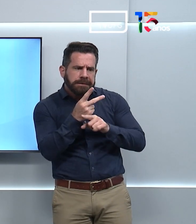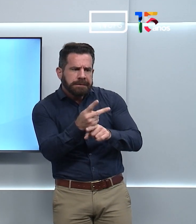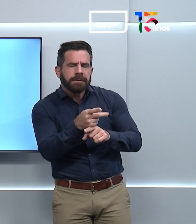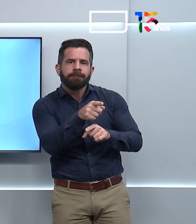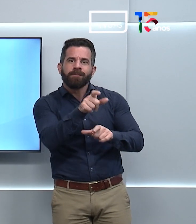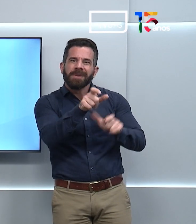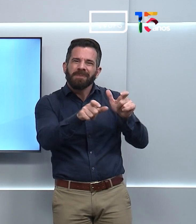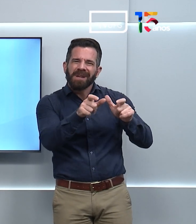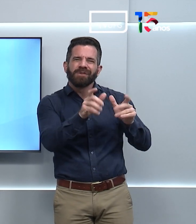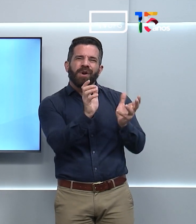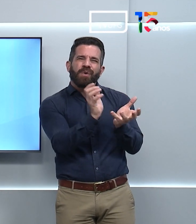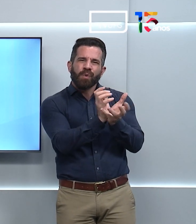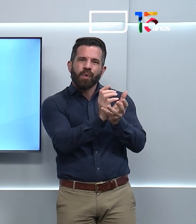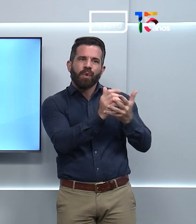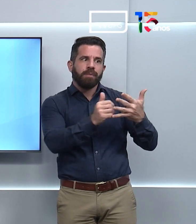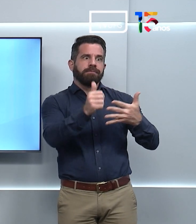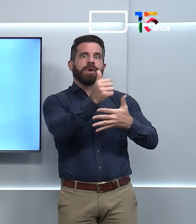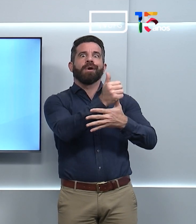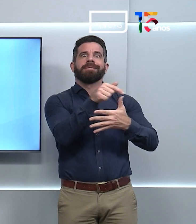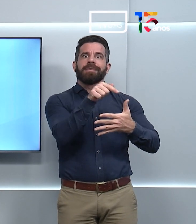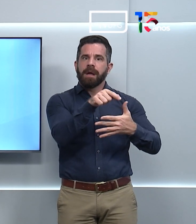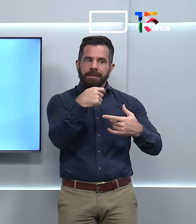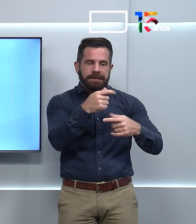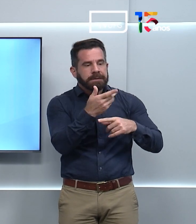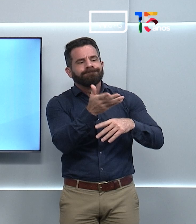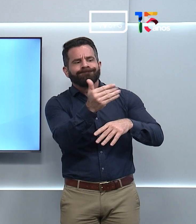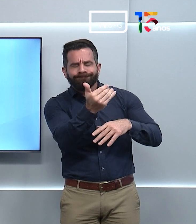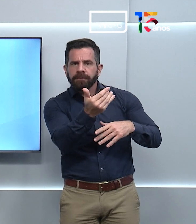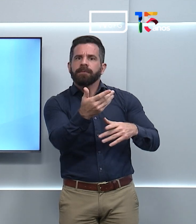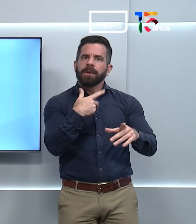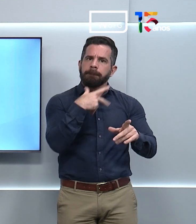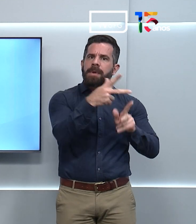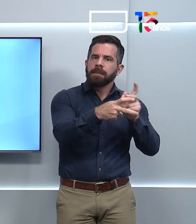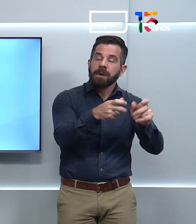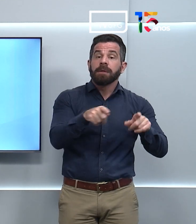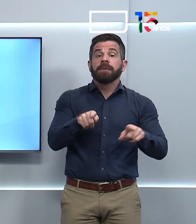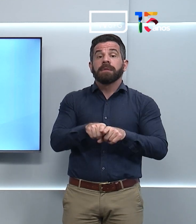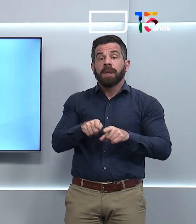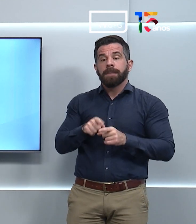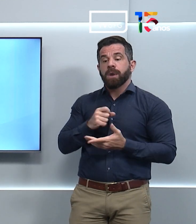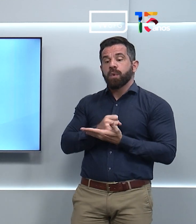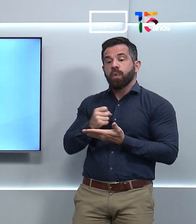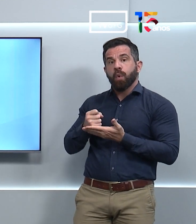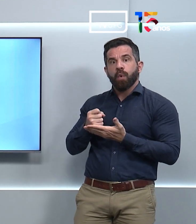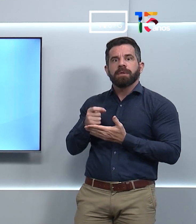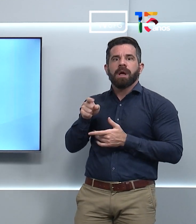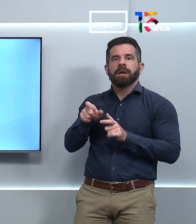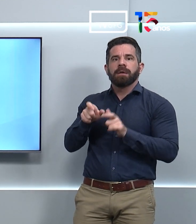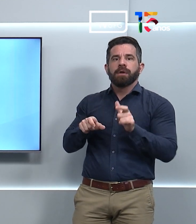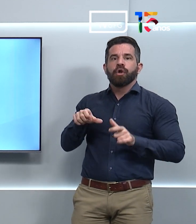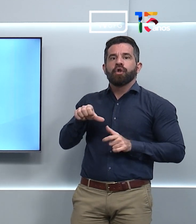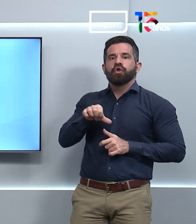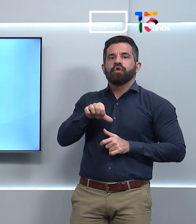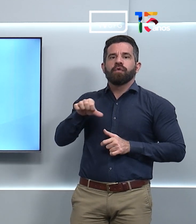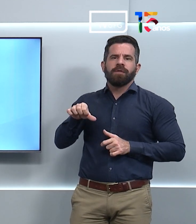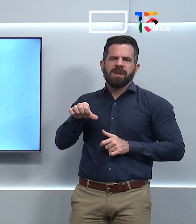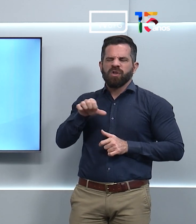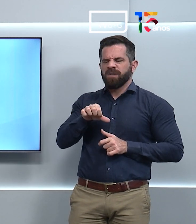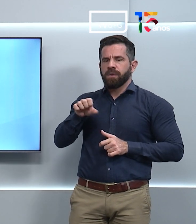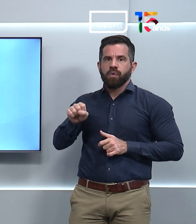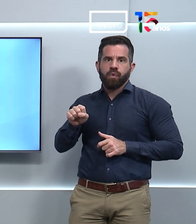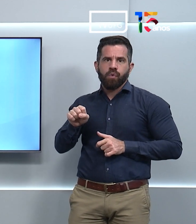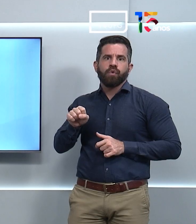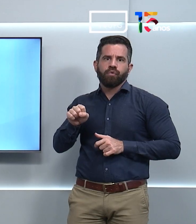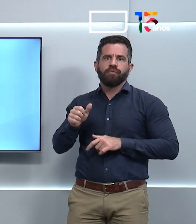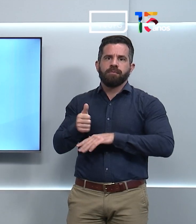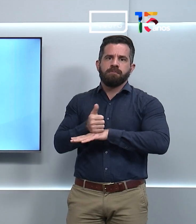grupos prioritários. Além disso, a Secretaria também contratou 98 novos profissionais da saúde para reforçar